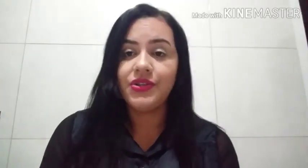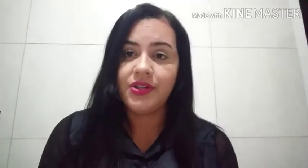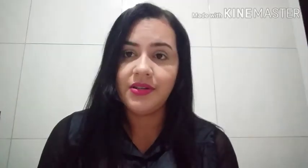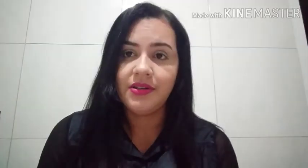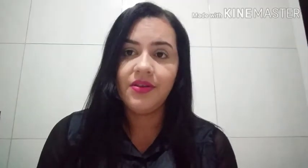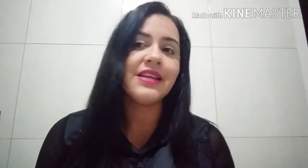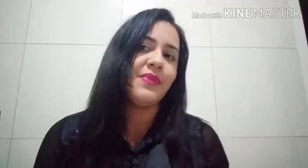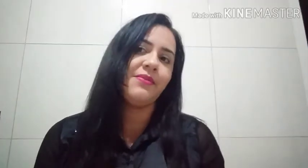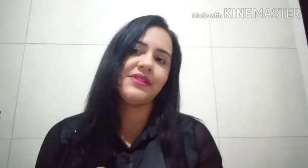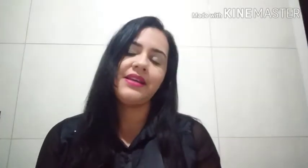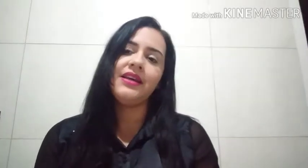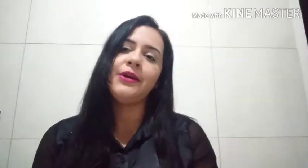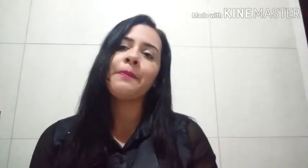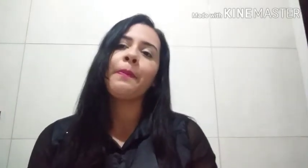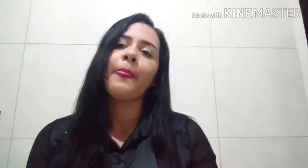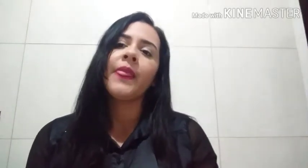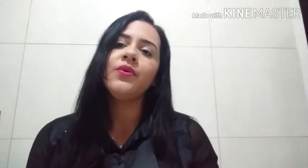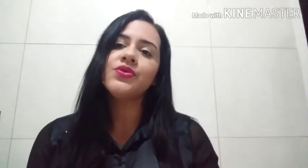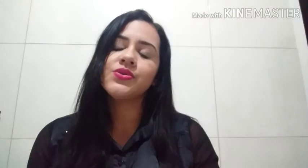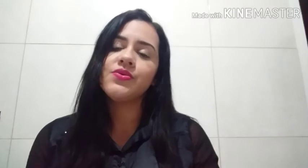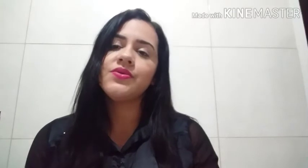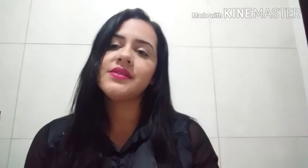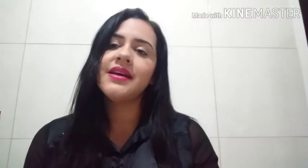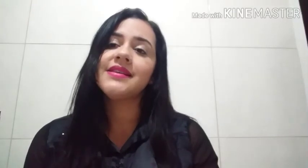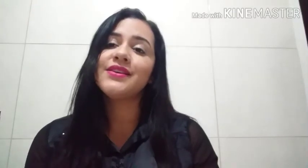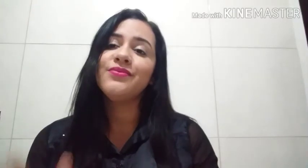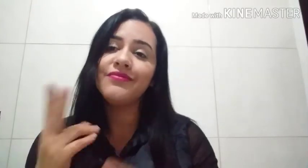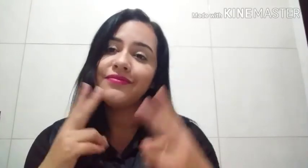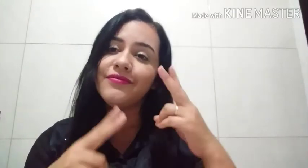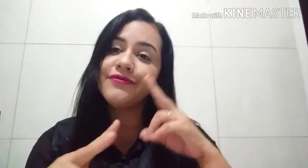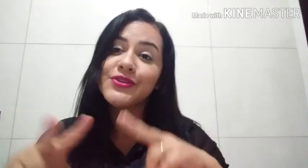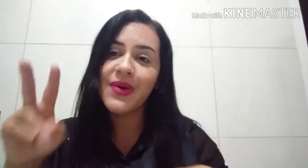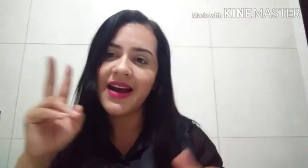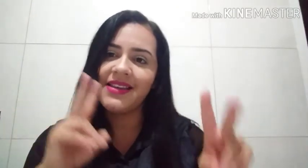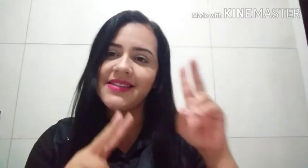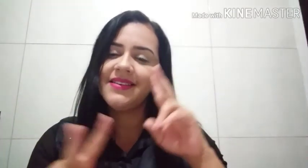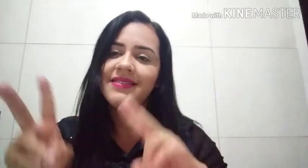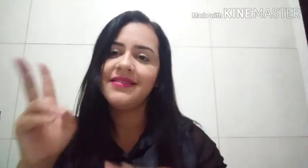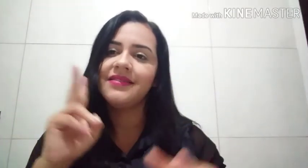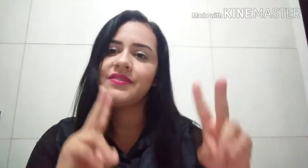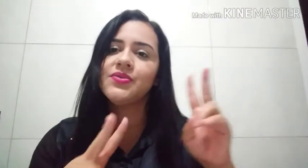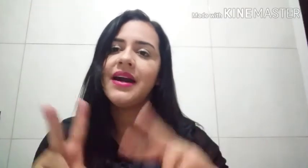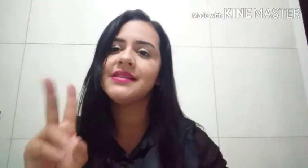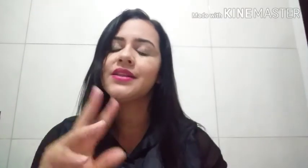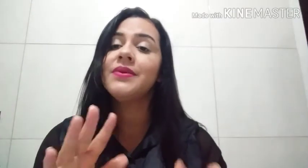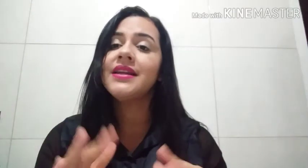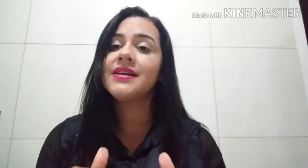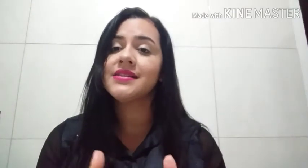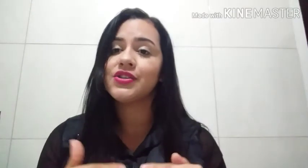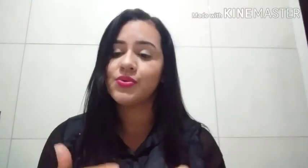aprende. Nós sabemos que os surdos, eles são visuais, né? Visuais. Então, uma criança